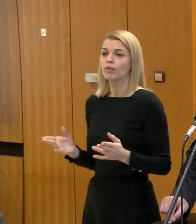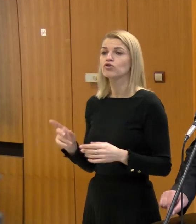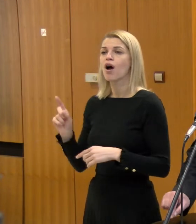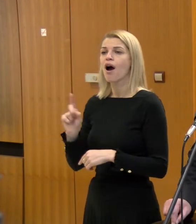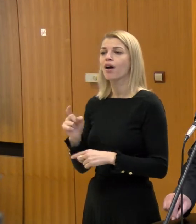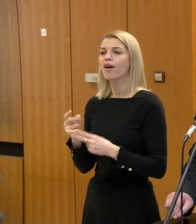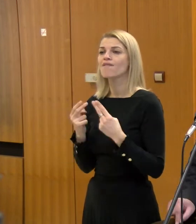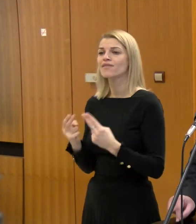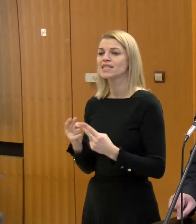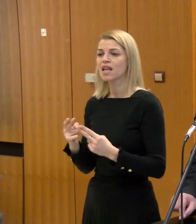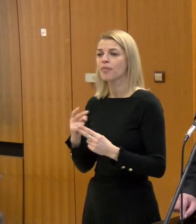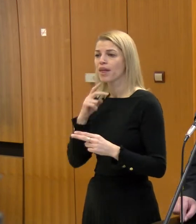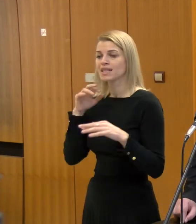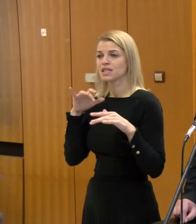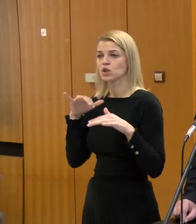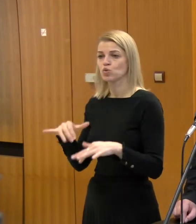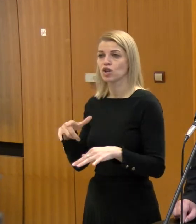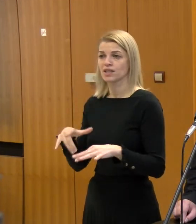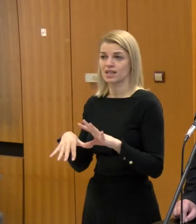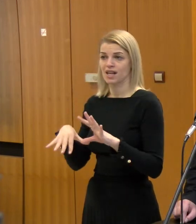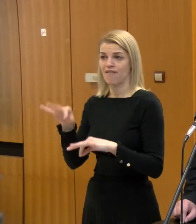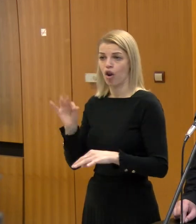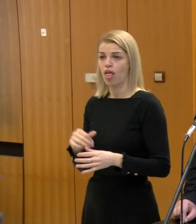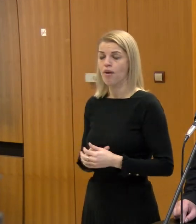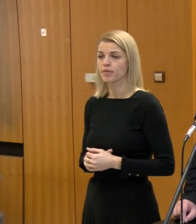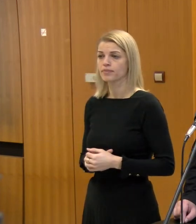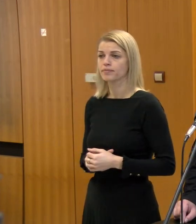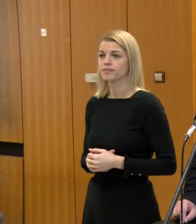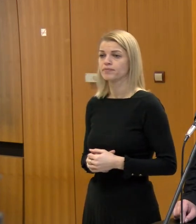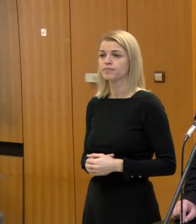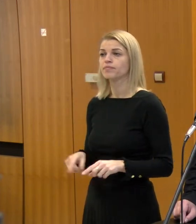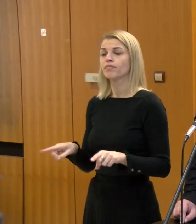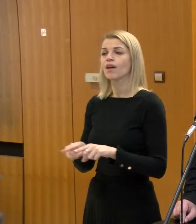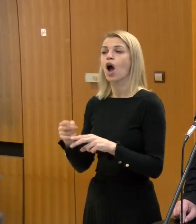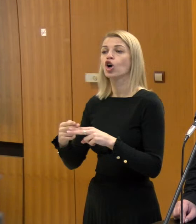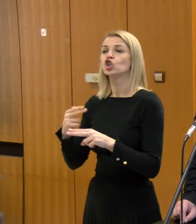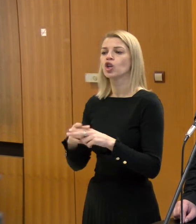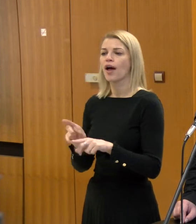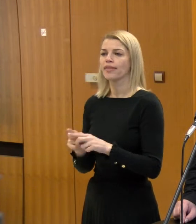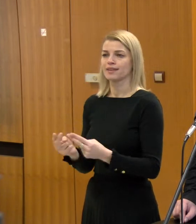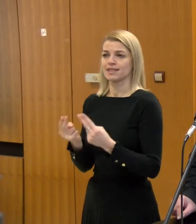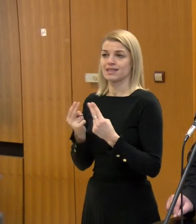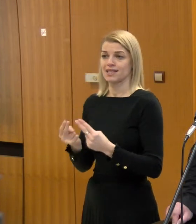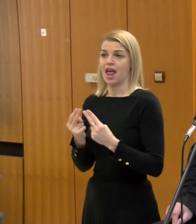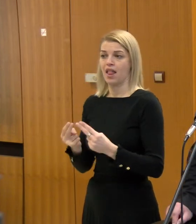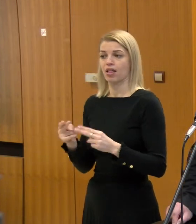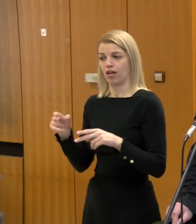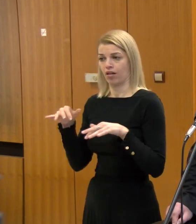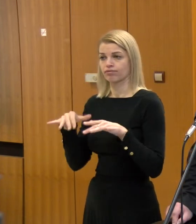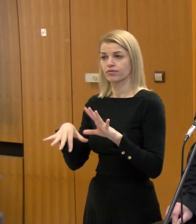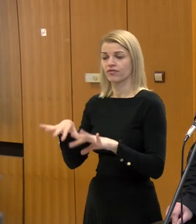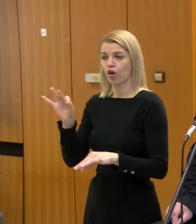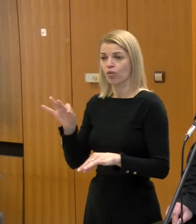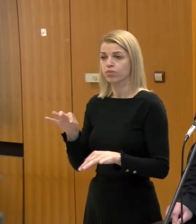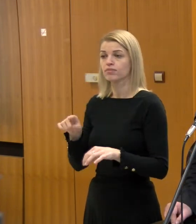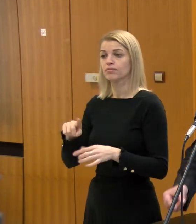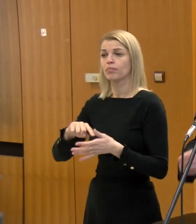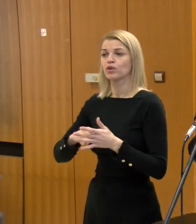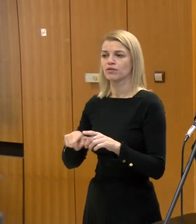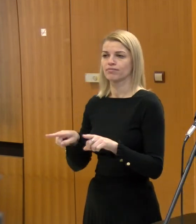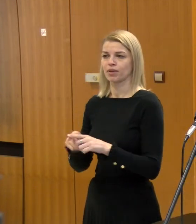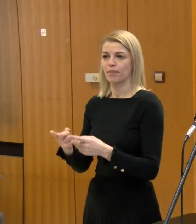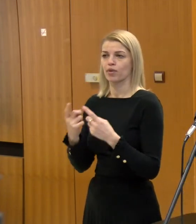aké významné je zúčastniť sa volieb, ako si to štát cení, ako aj týmto prostriedkom motivuje